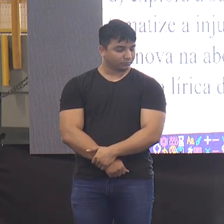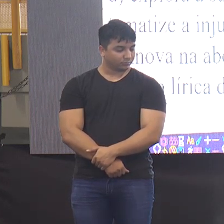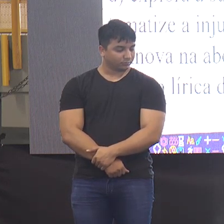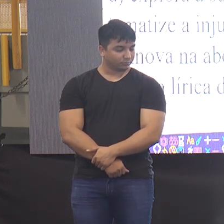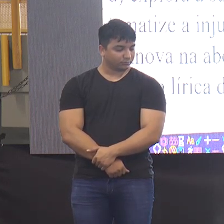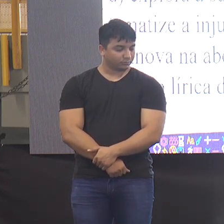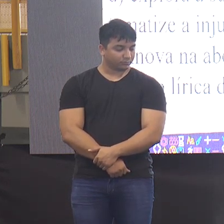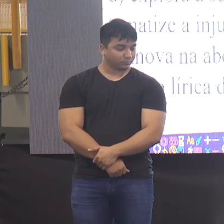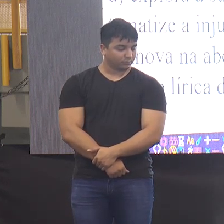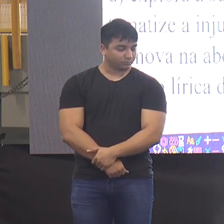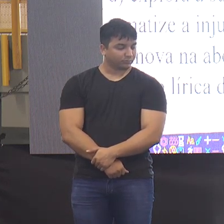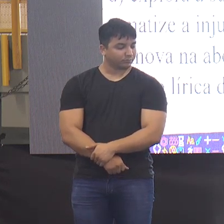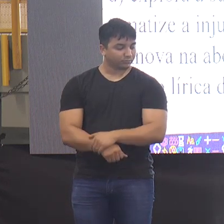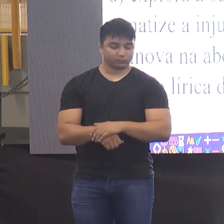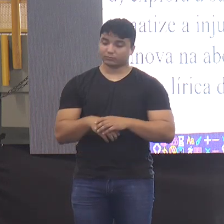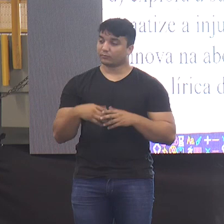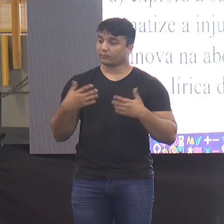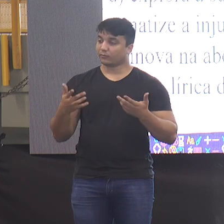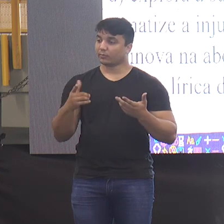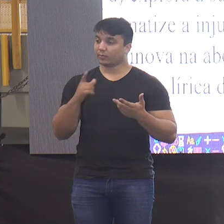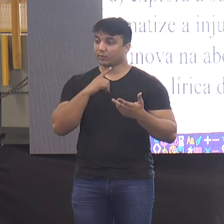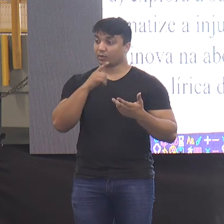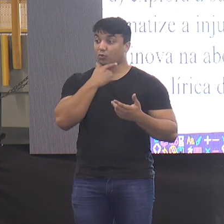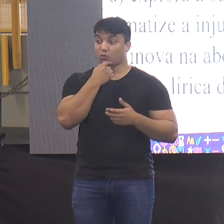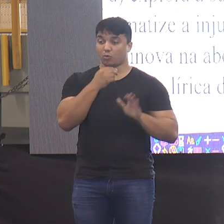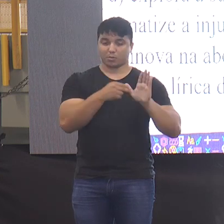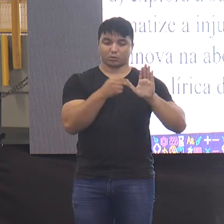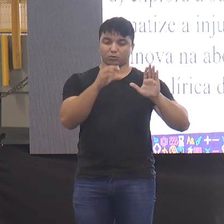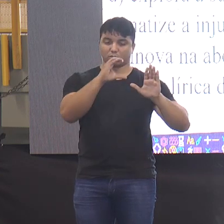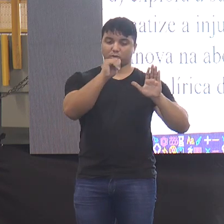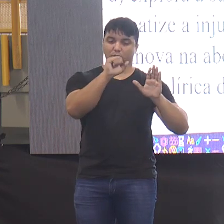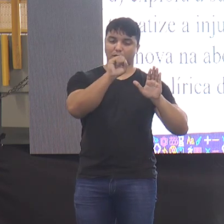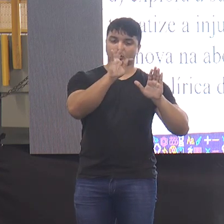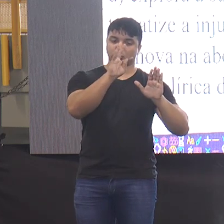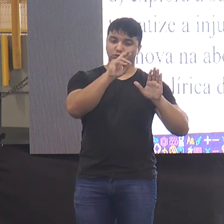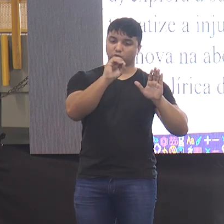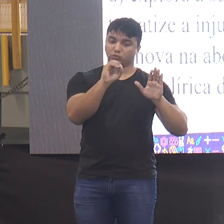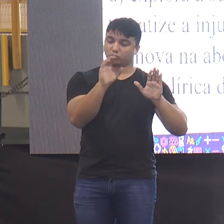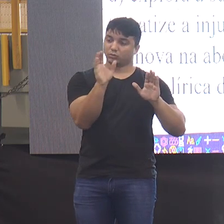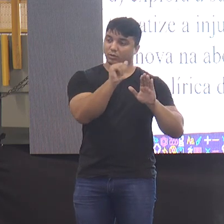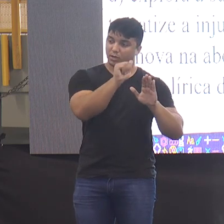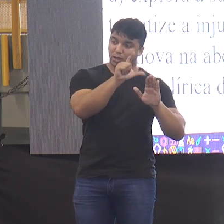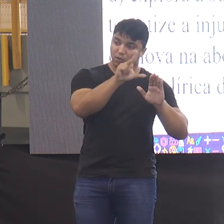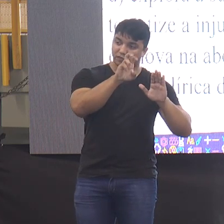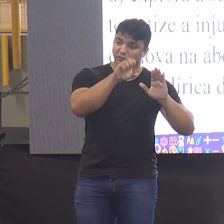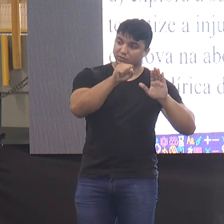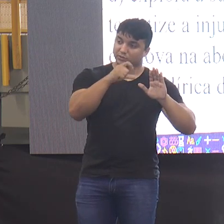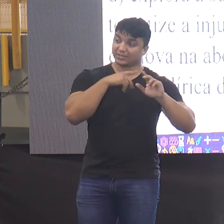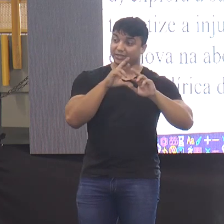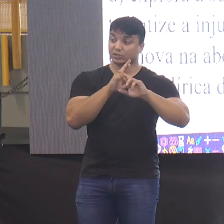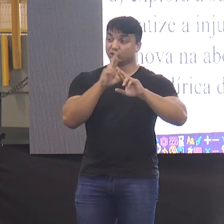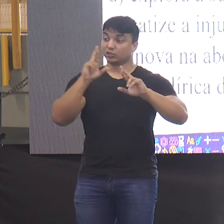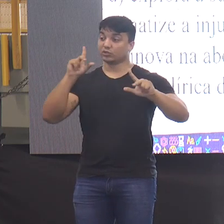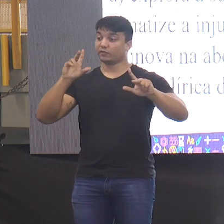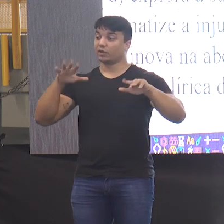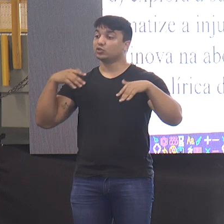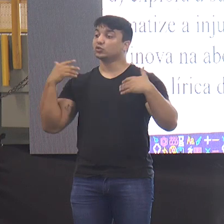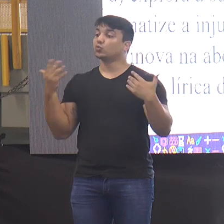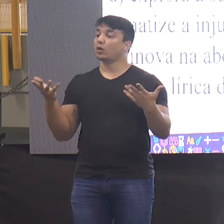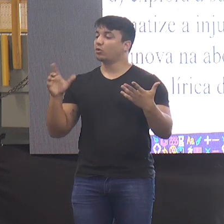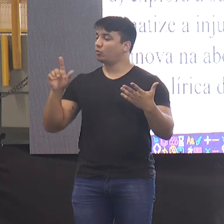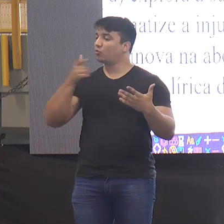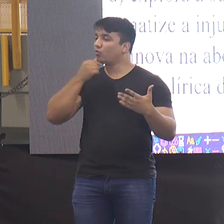O que o Castro Alves tem de inovação, de diferente em relação ao Gonçalves